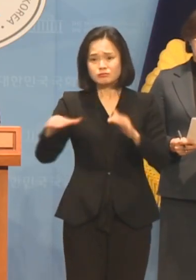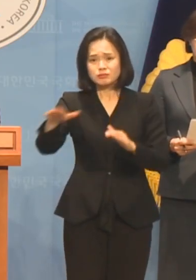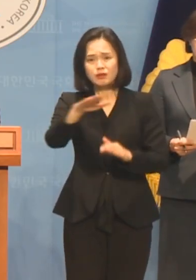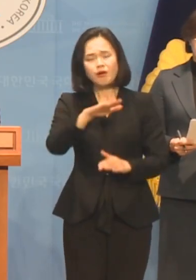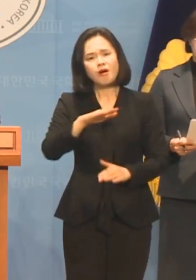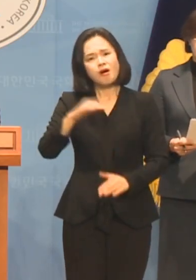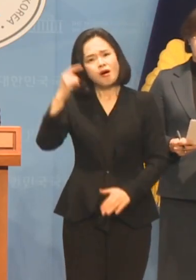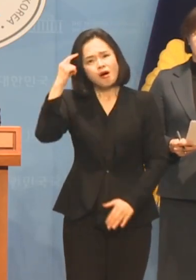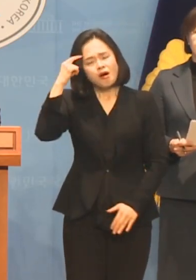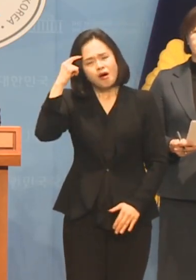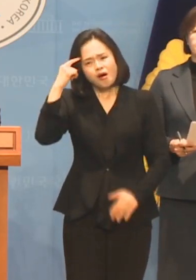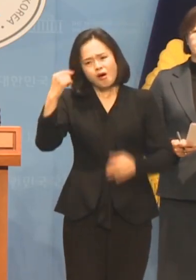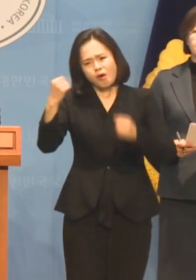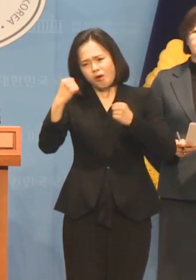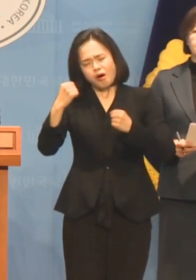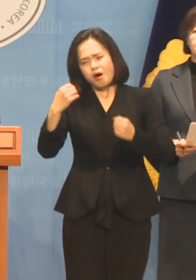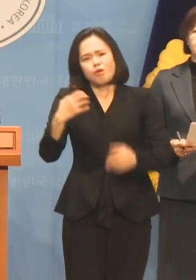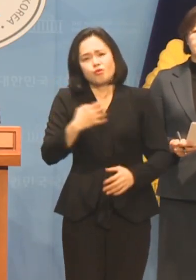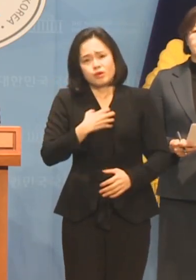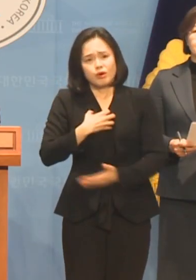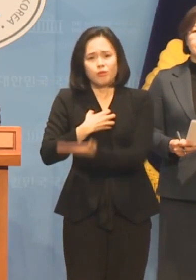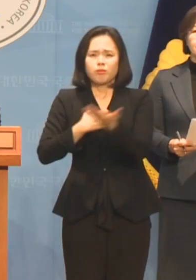건강에 관심을 가져주십시오.